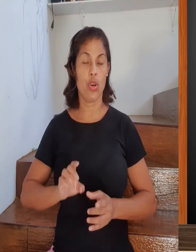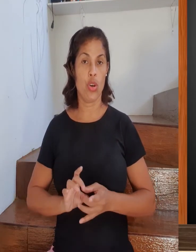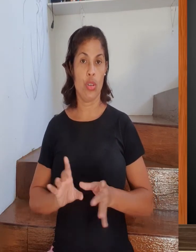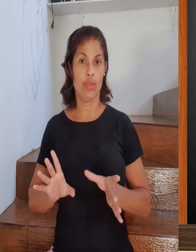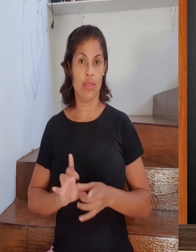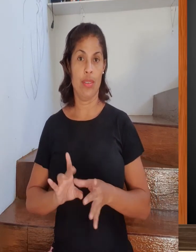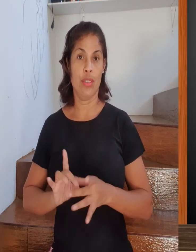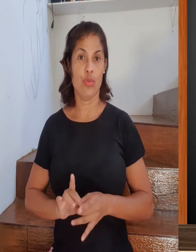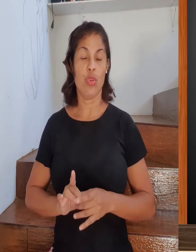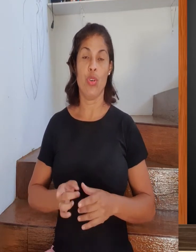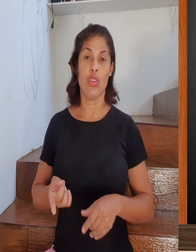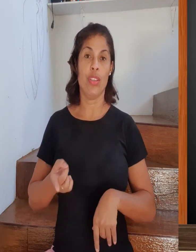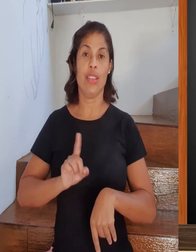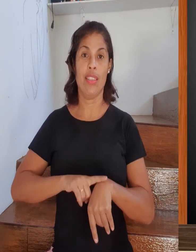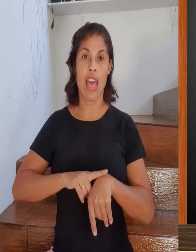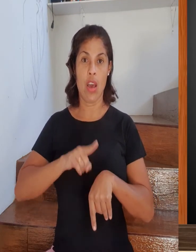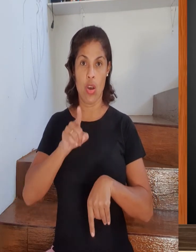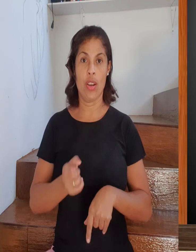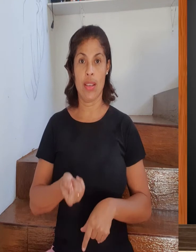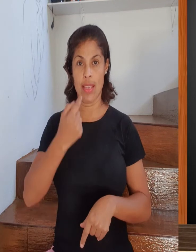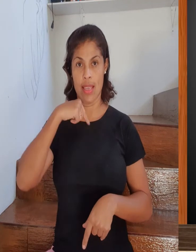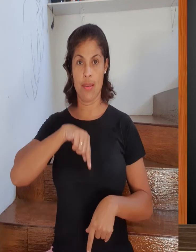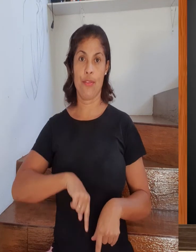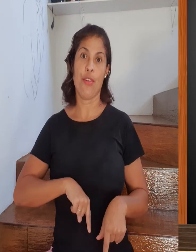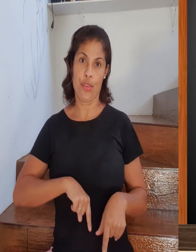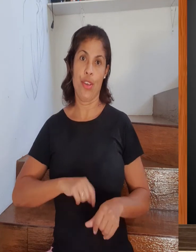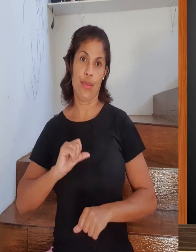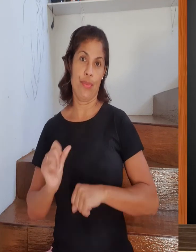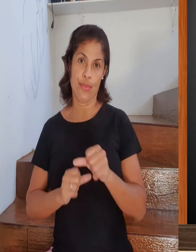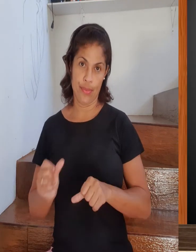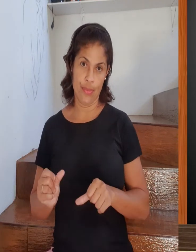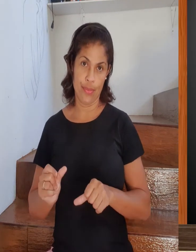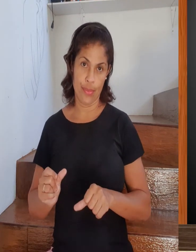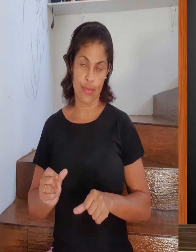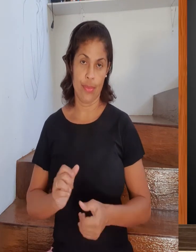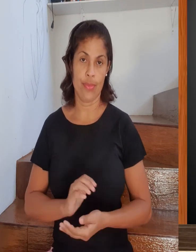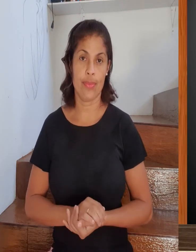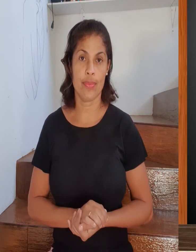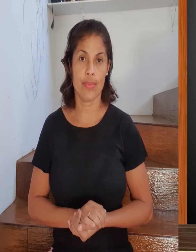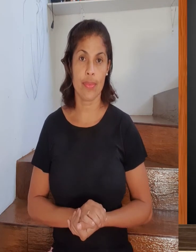da droga, pelo menos na forma como ela foi administrada.